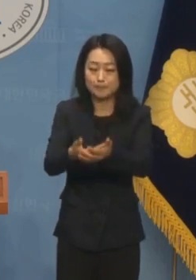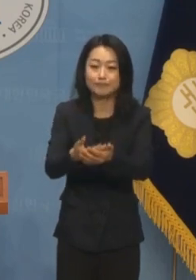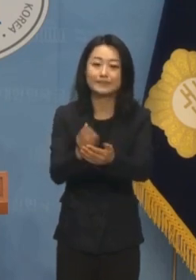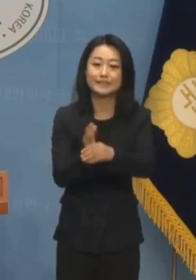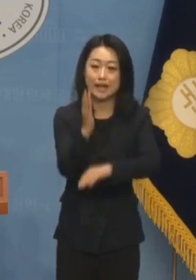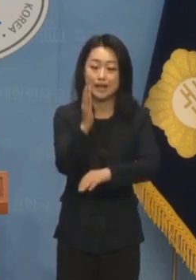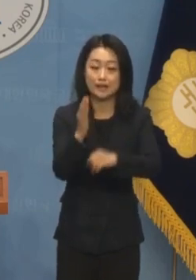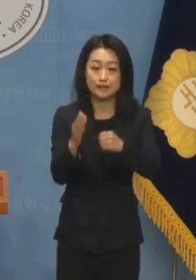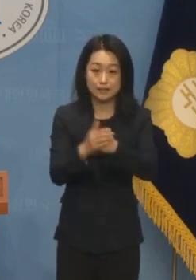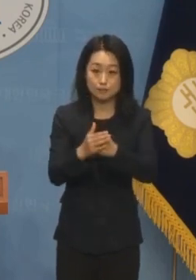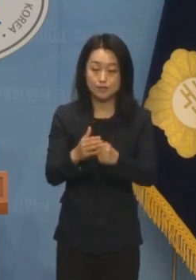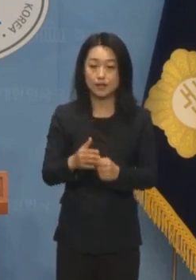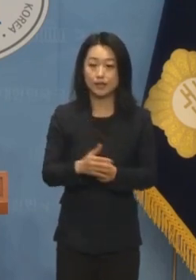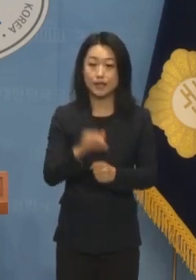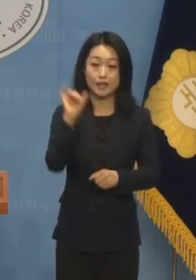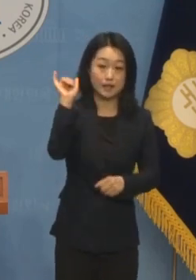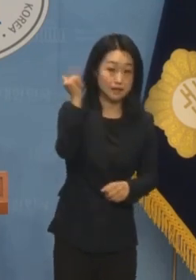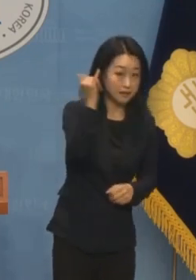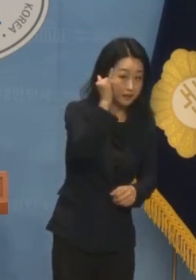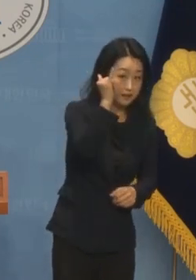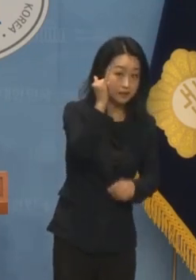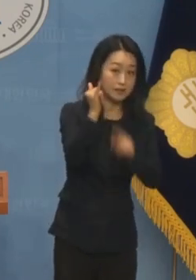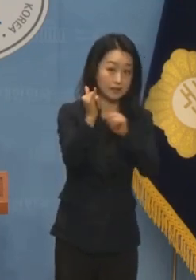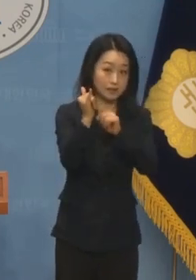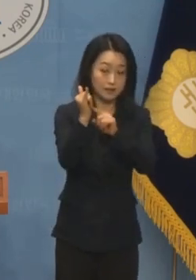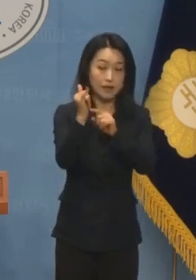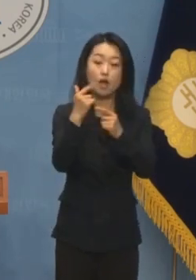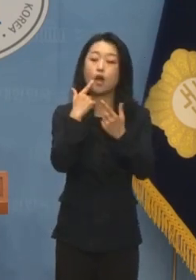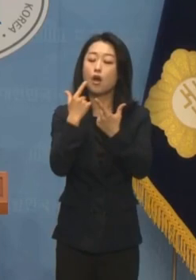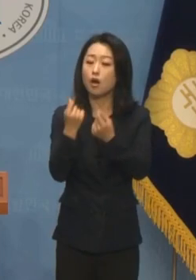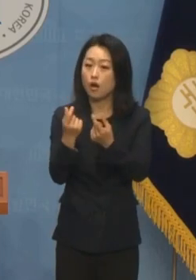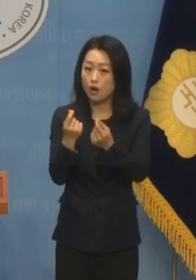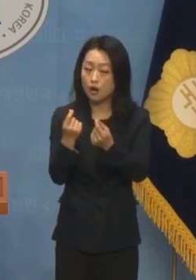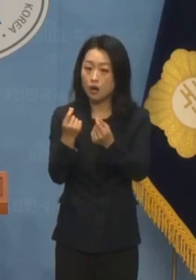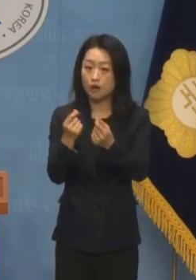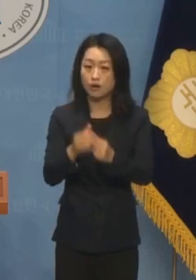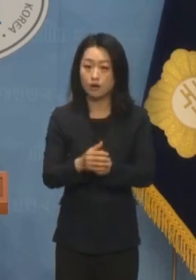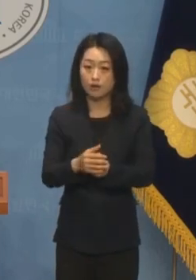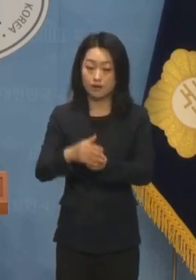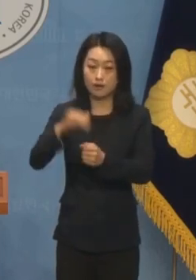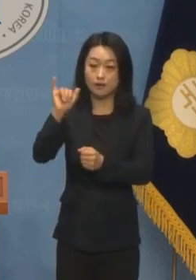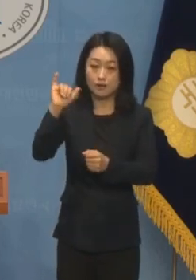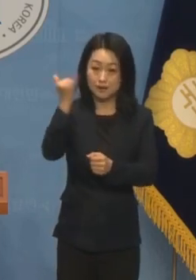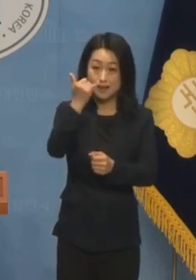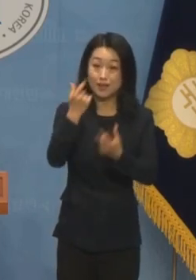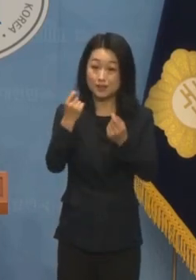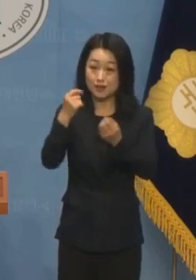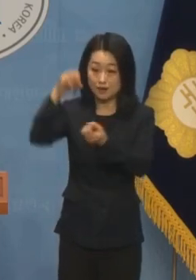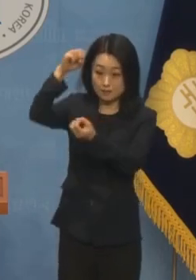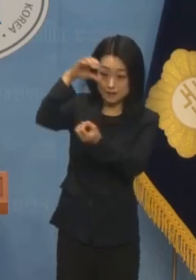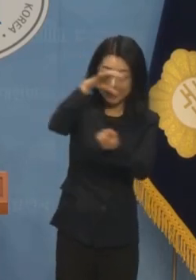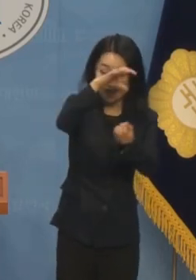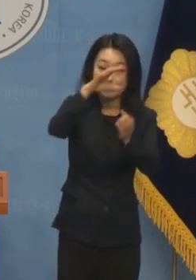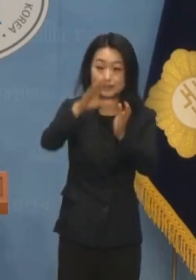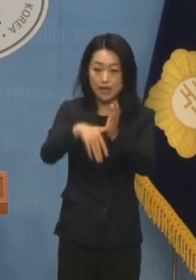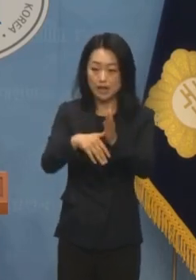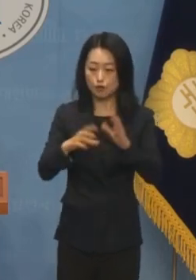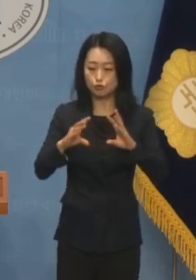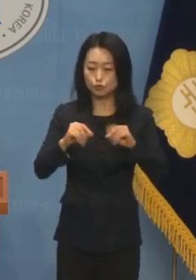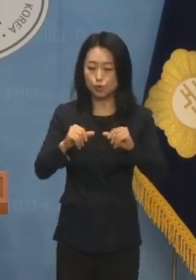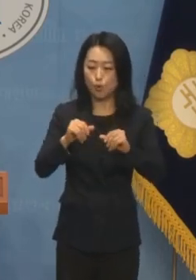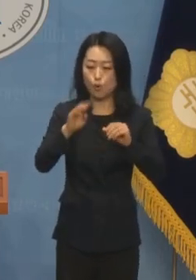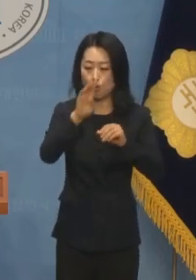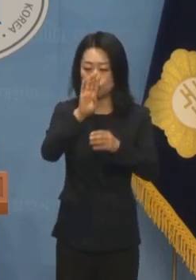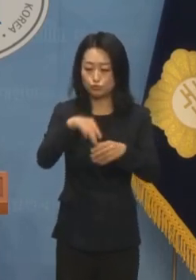항공안전법에 무인자유기구로 규정하고 이를 비행시키기 위해서는 국토부 장관의 허가를 받아야